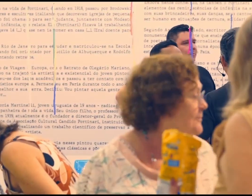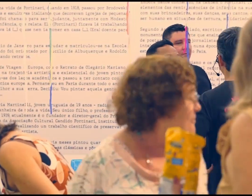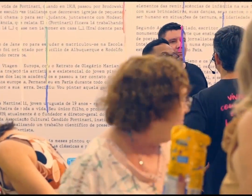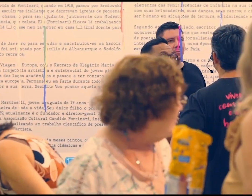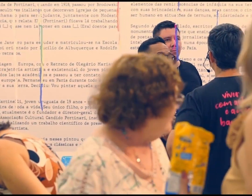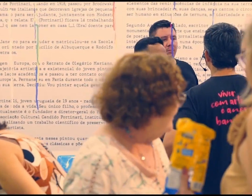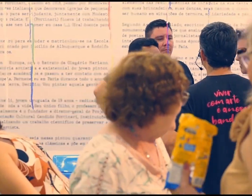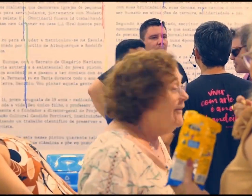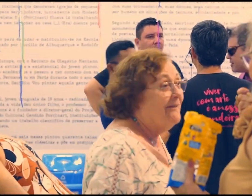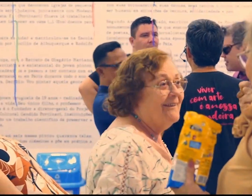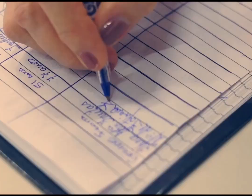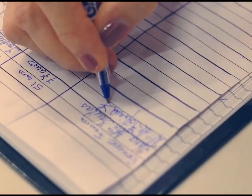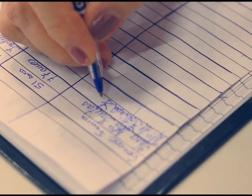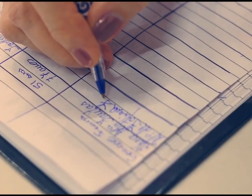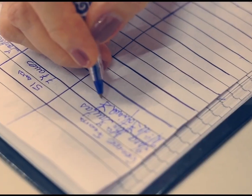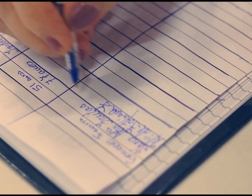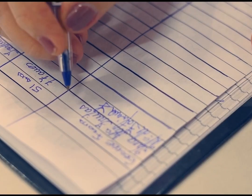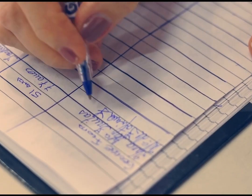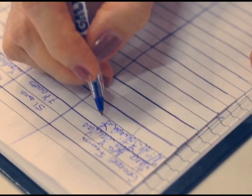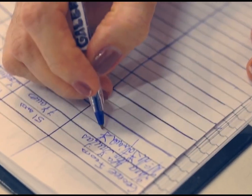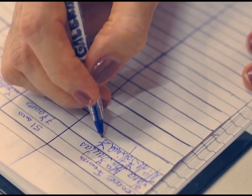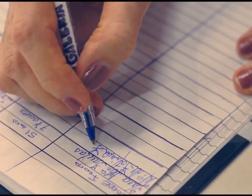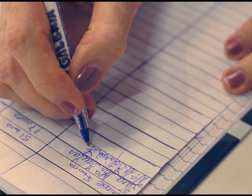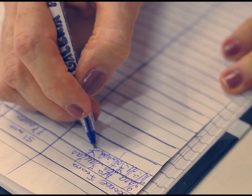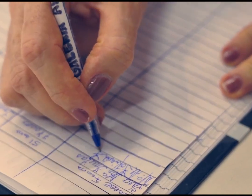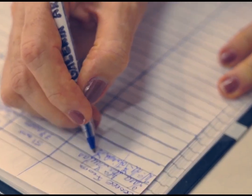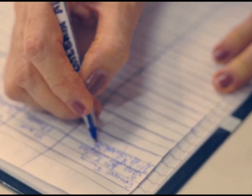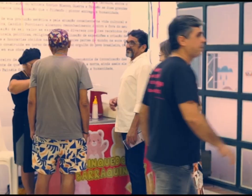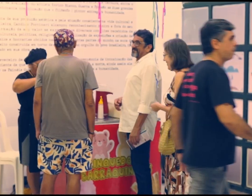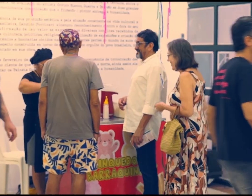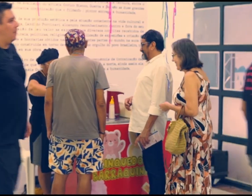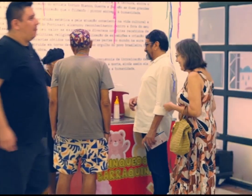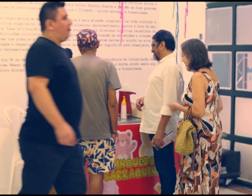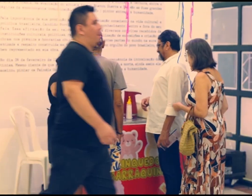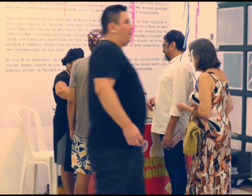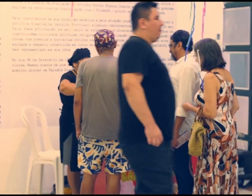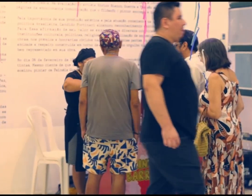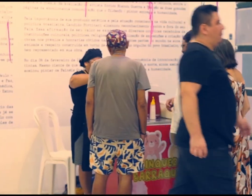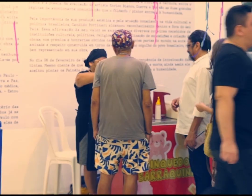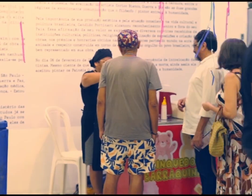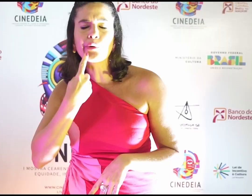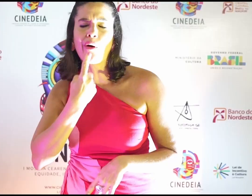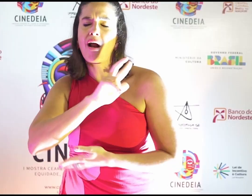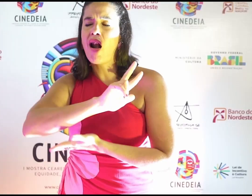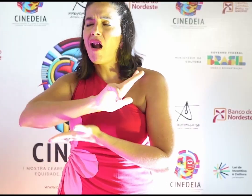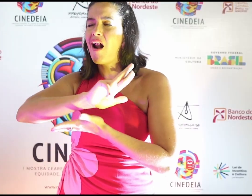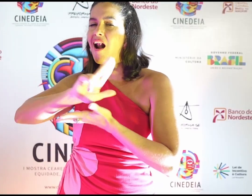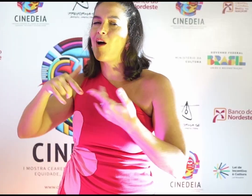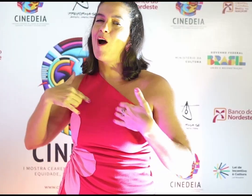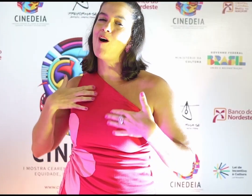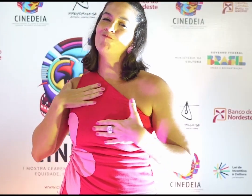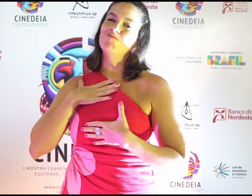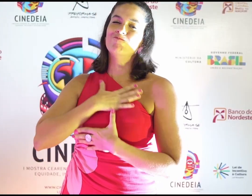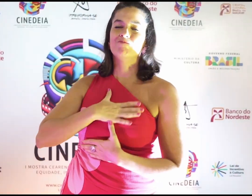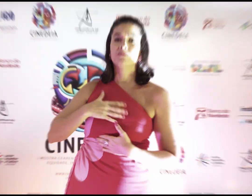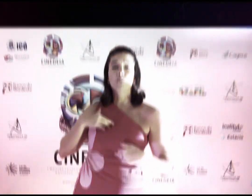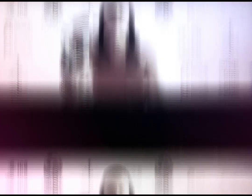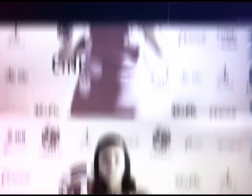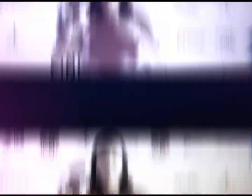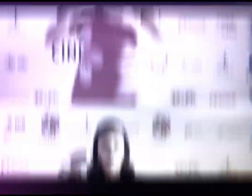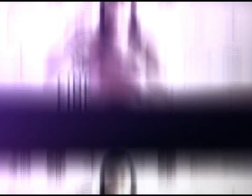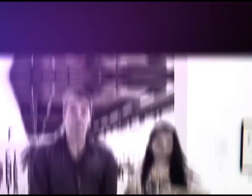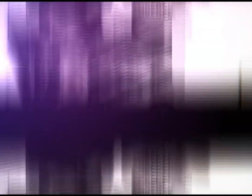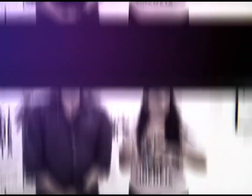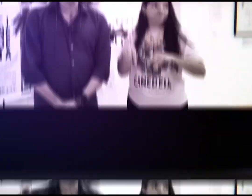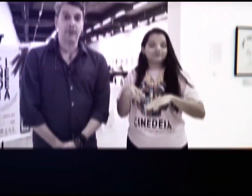não, é ao vivo. Ele está aqui ao telefone comigo, tá? E a minha querida Rita